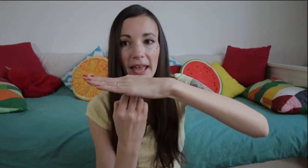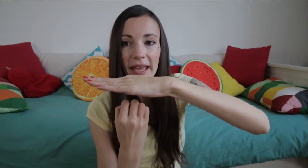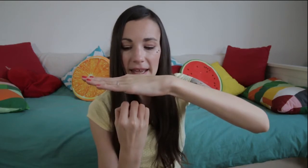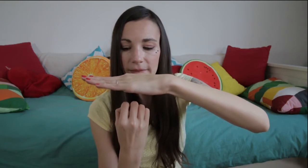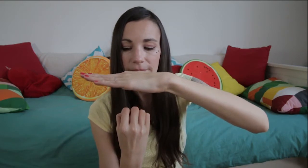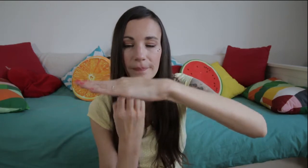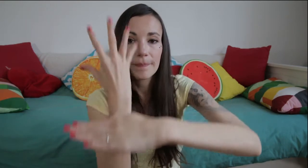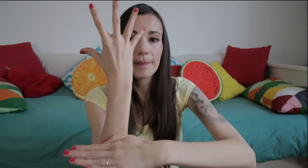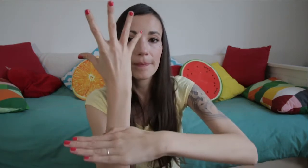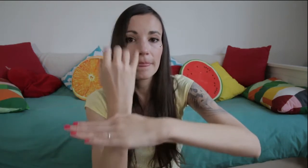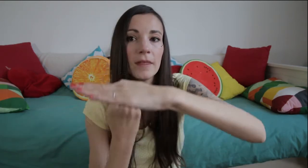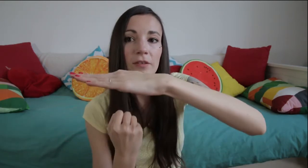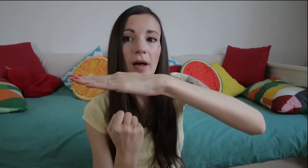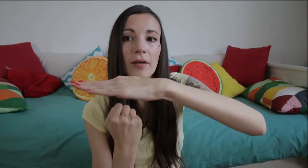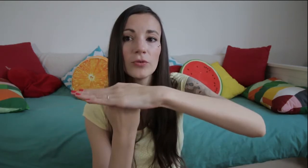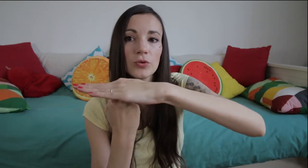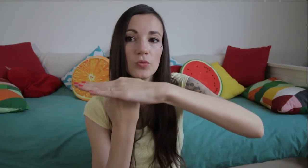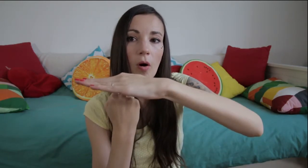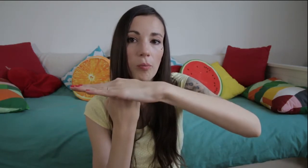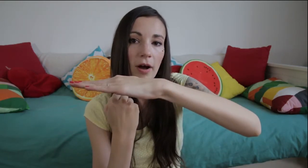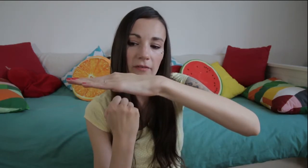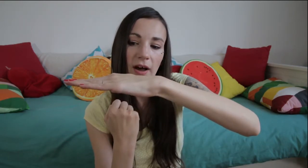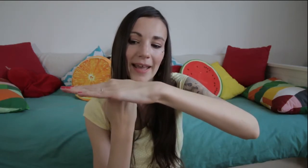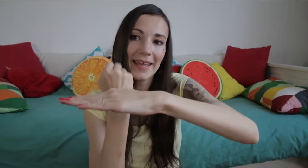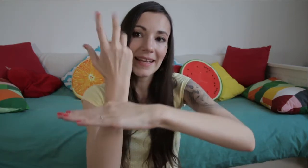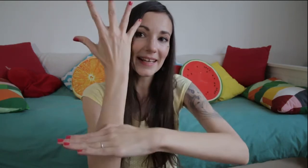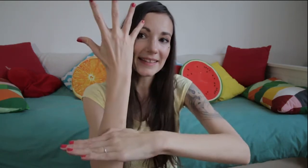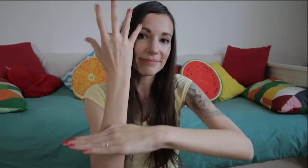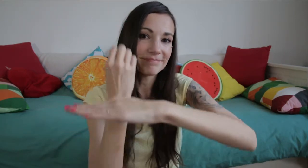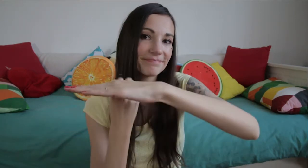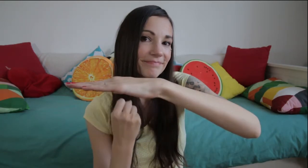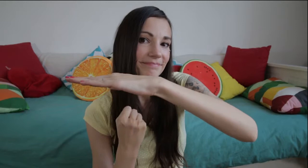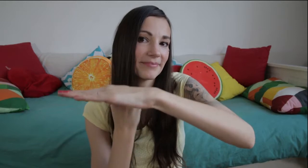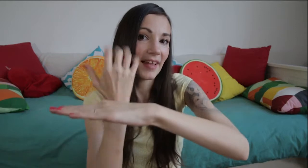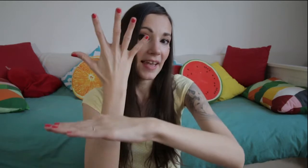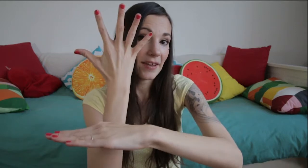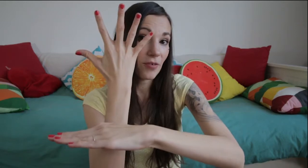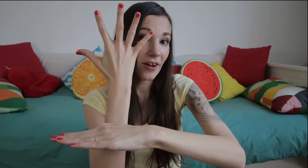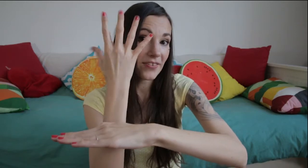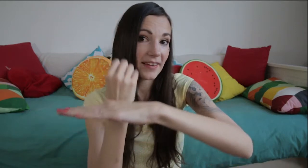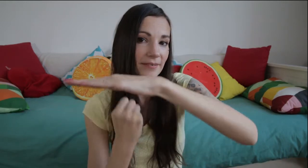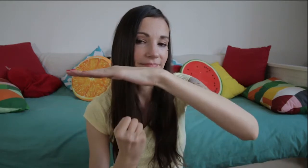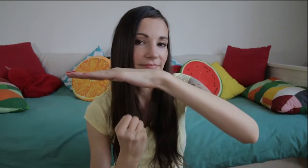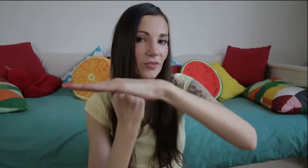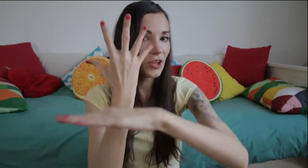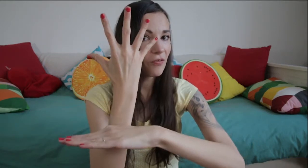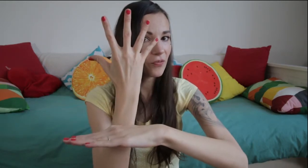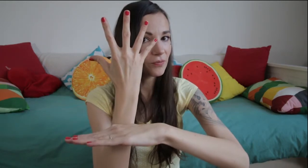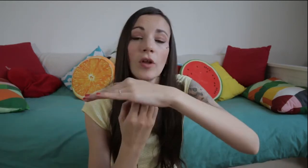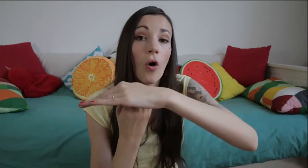Et notre main dessous en point va éclater et ouvrir en 5. 9. On